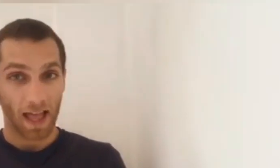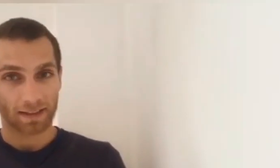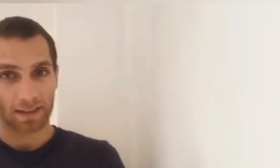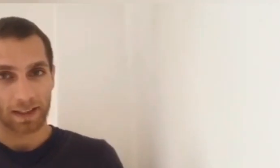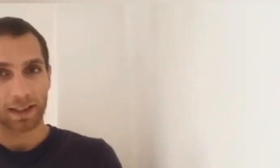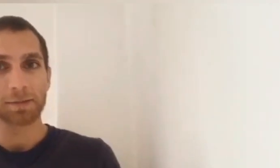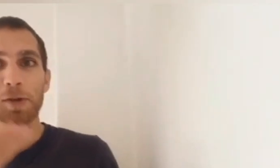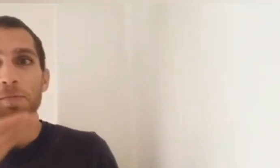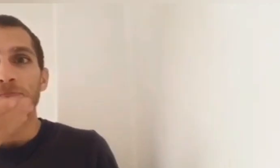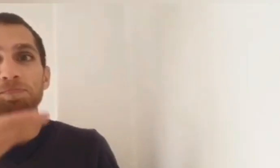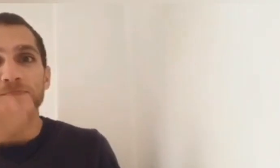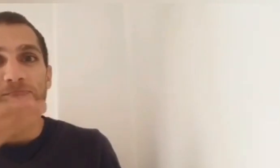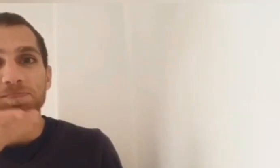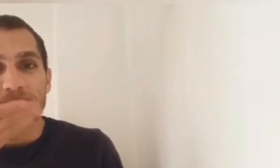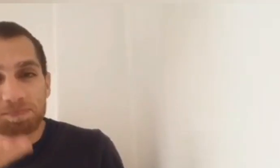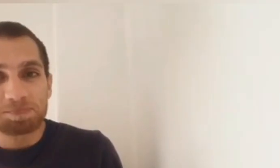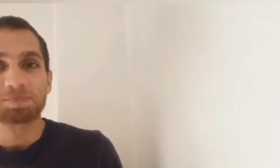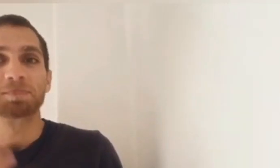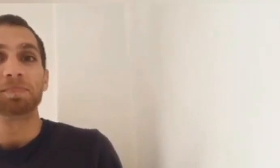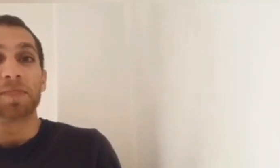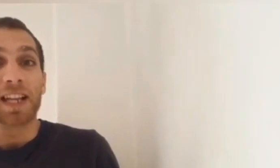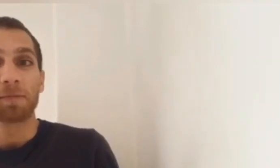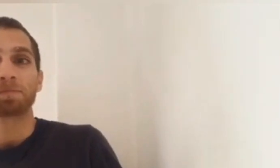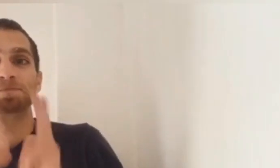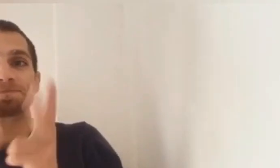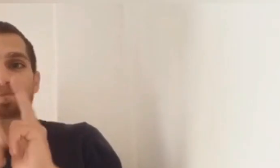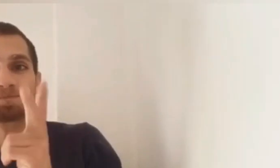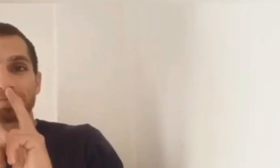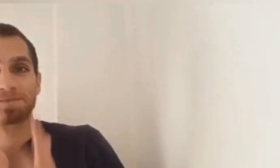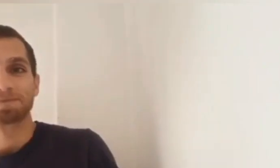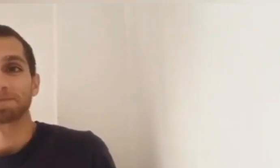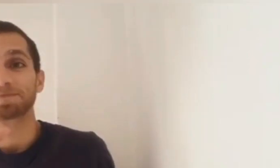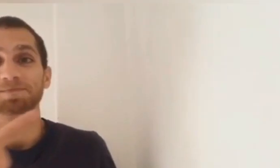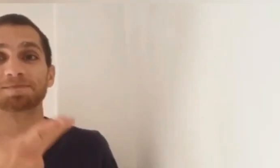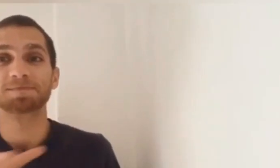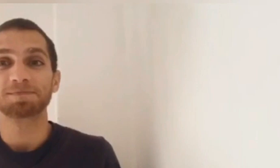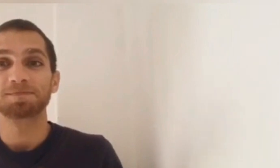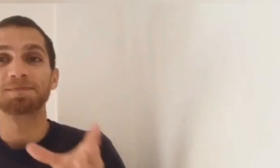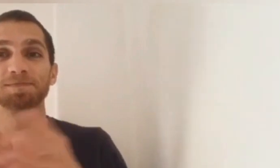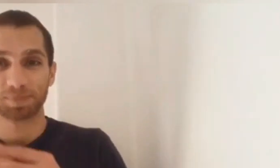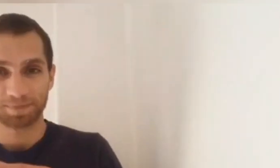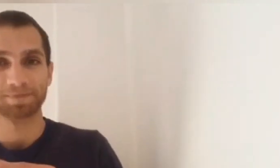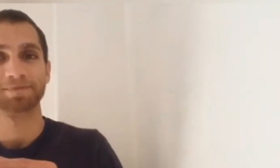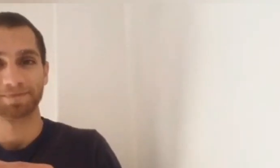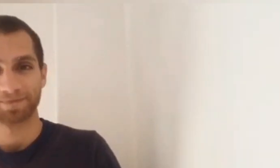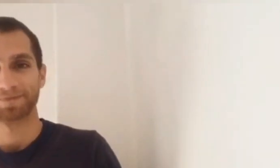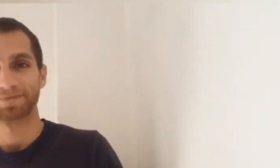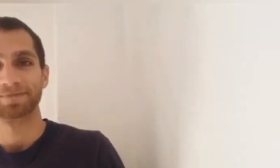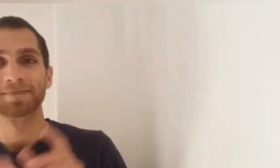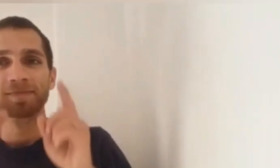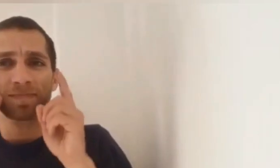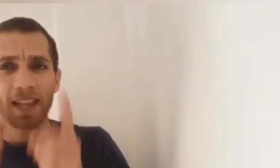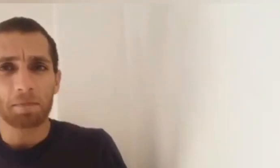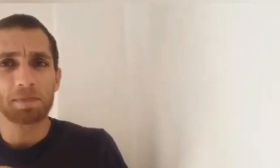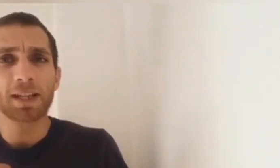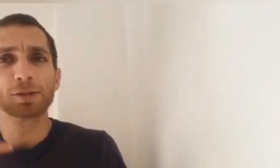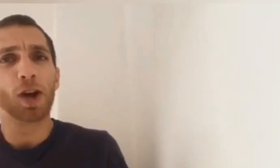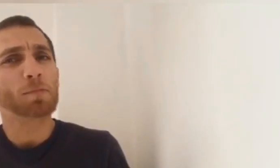Utilizo implante coclear, hablo oralmente y en lengua de señas argentina.